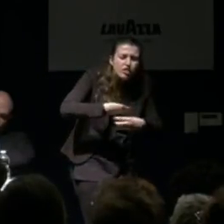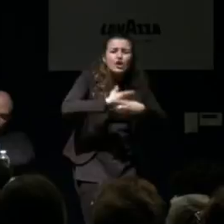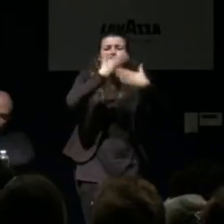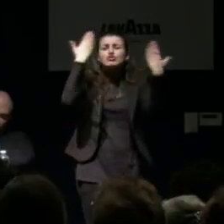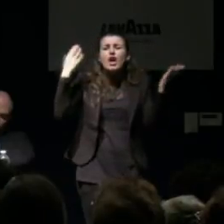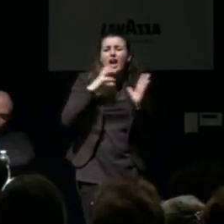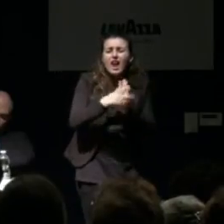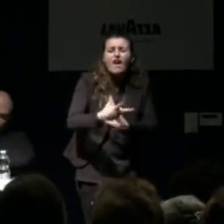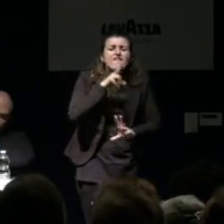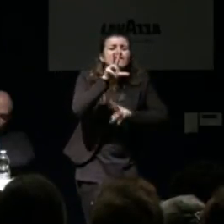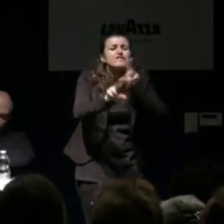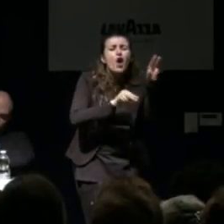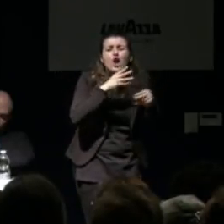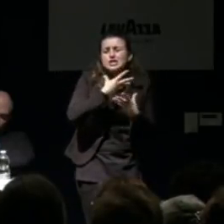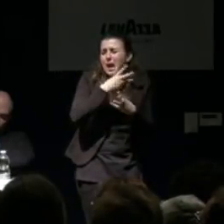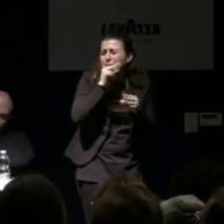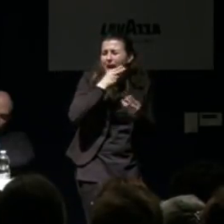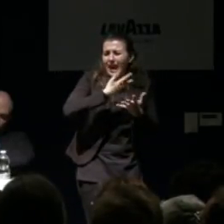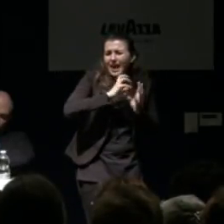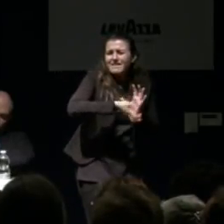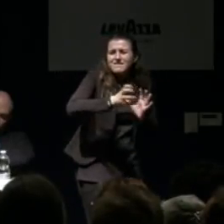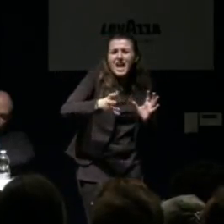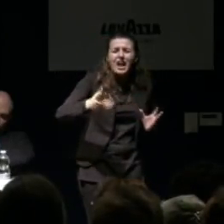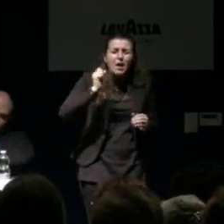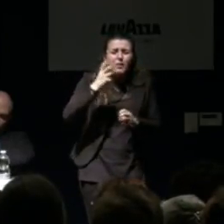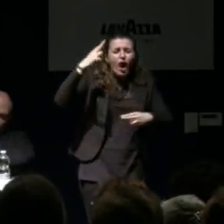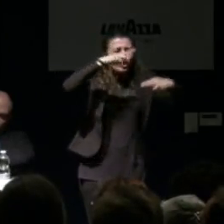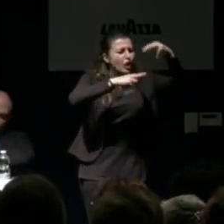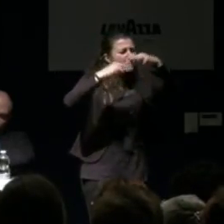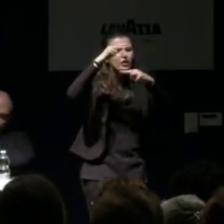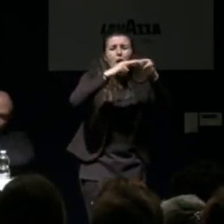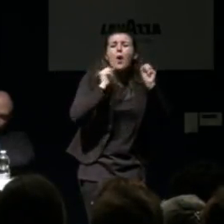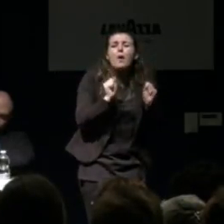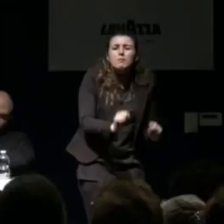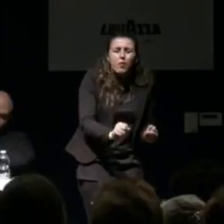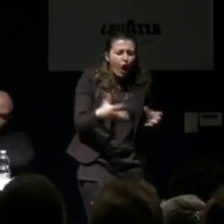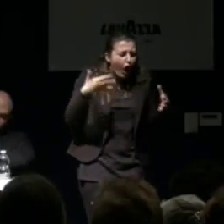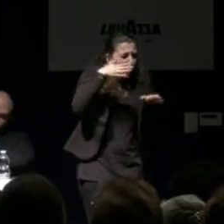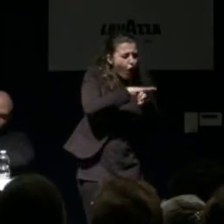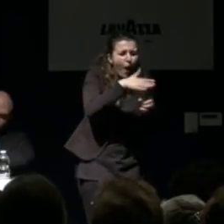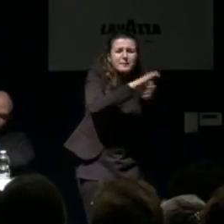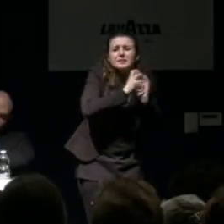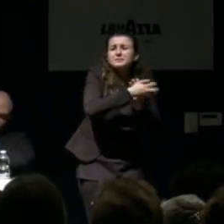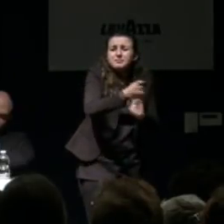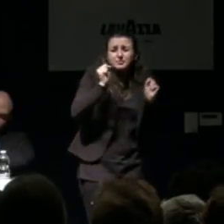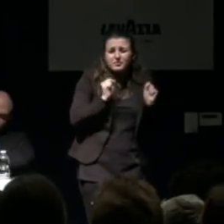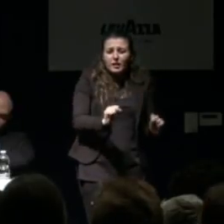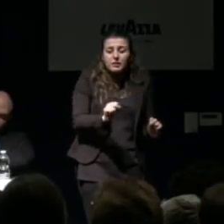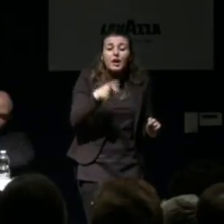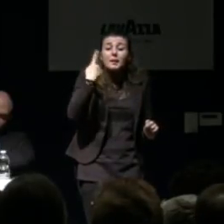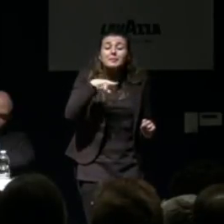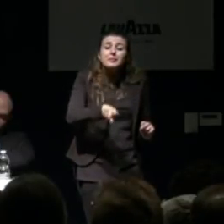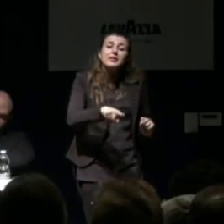stesse voci che ne parlano si inseguono si accavallano si contraddicono si comprimono si dilatano e la